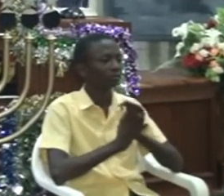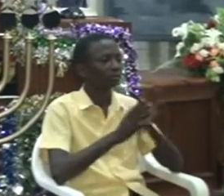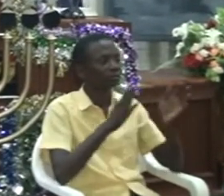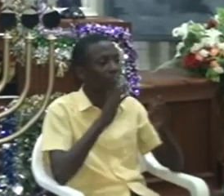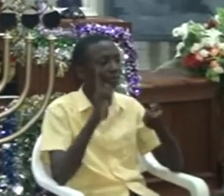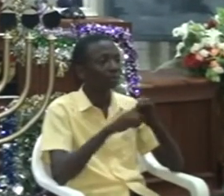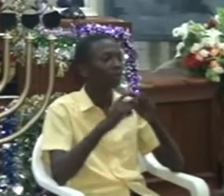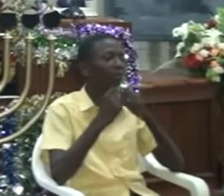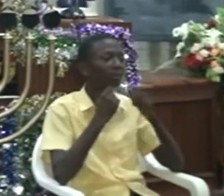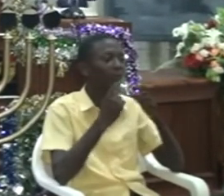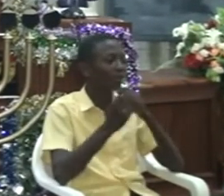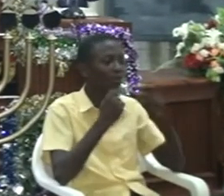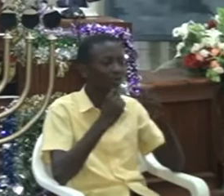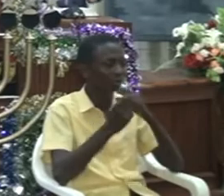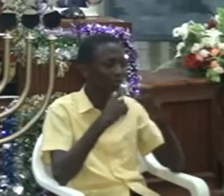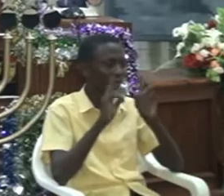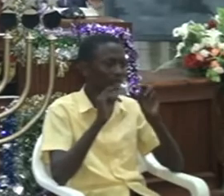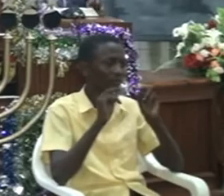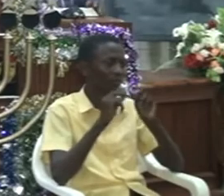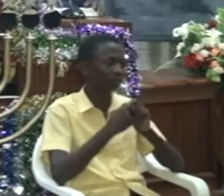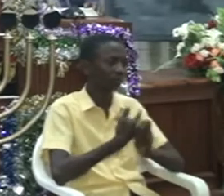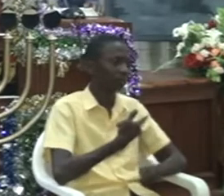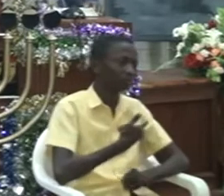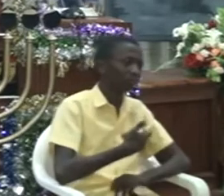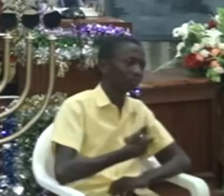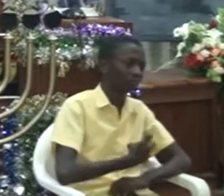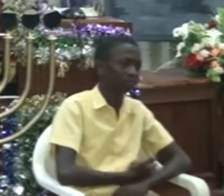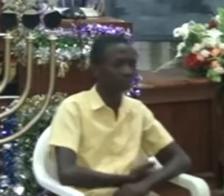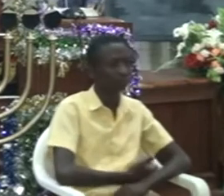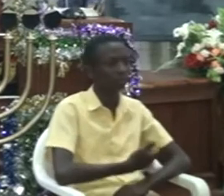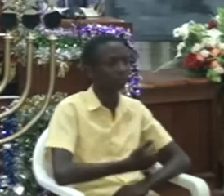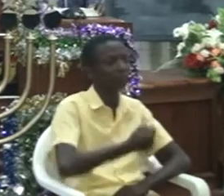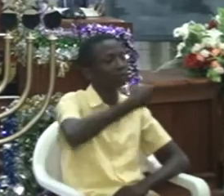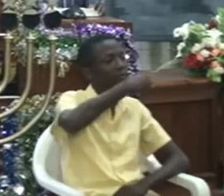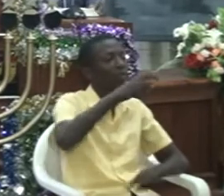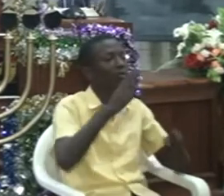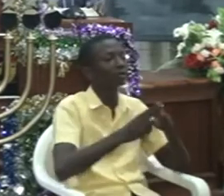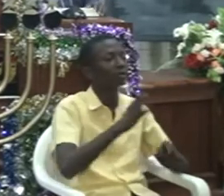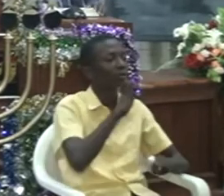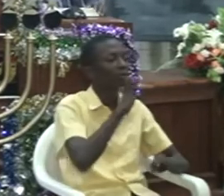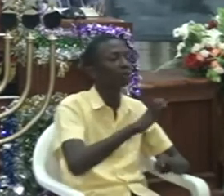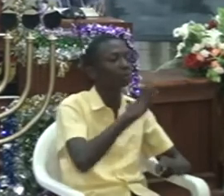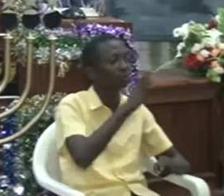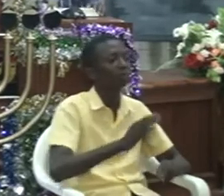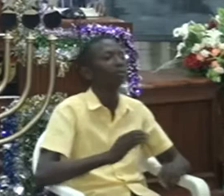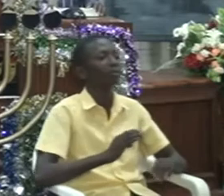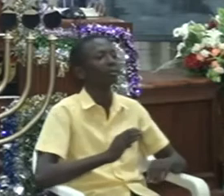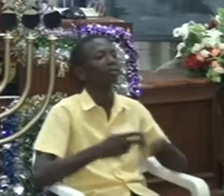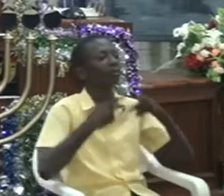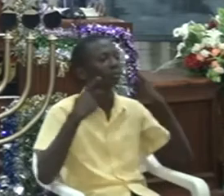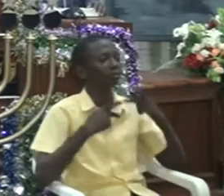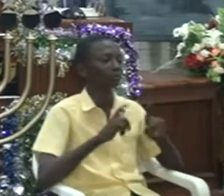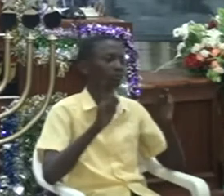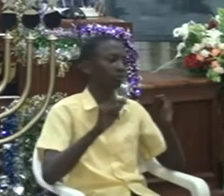au umefunuliwa na Mungu? Il ne s'appelle pas pasteur. Yeye jina yake haiko pasteur. Il s'appelle Bulumba. Jina